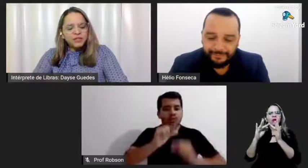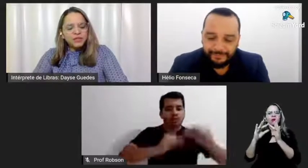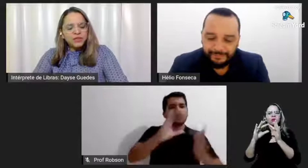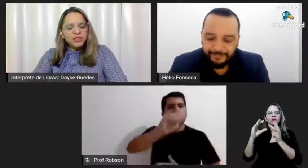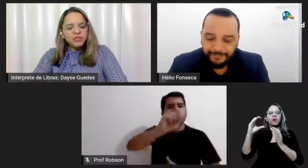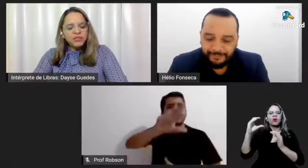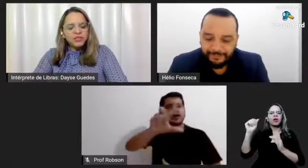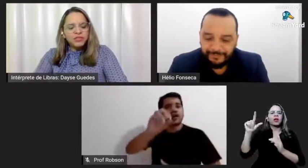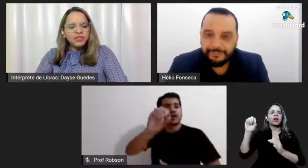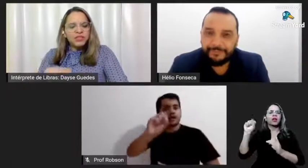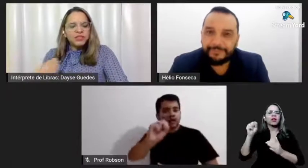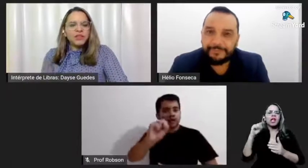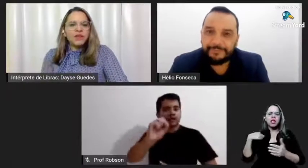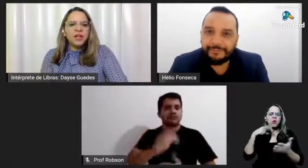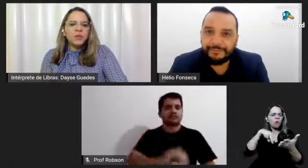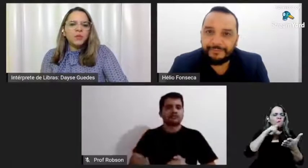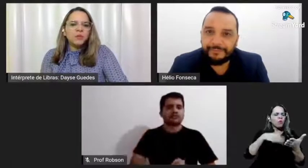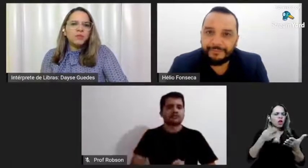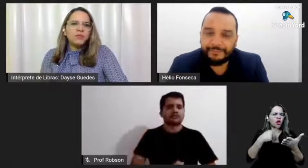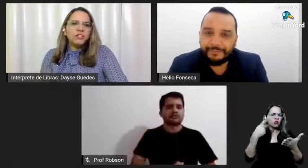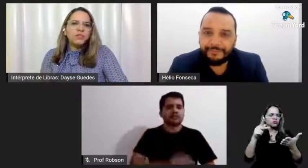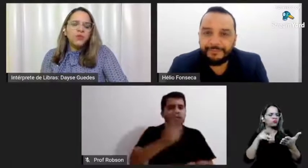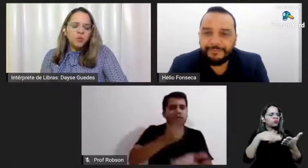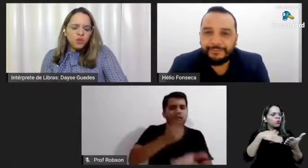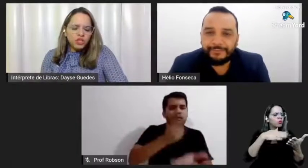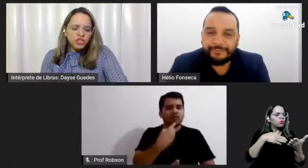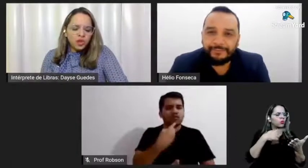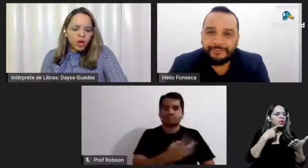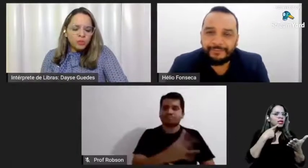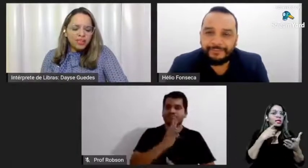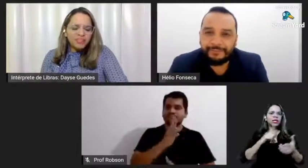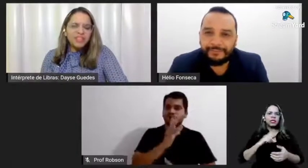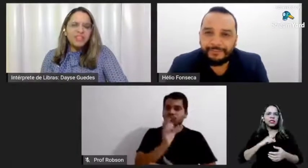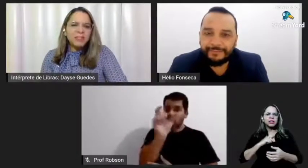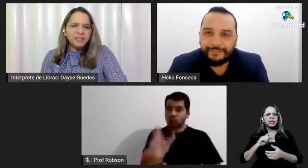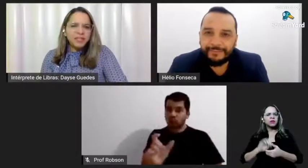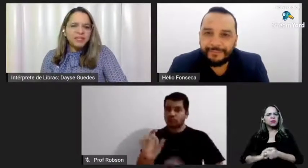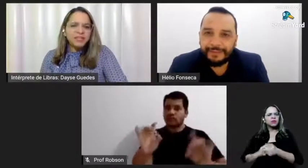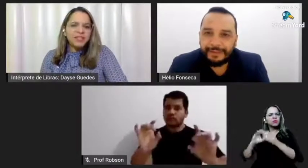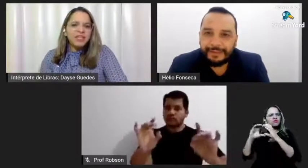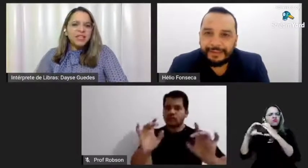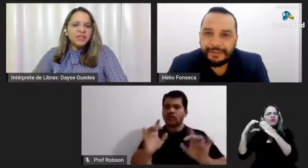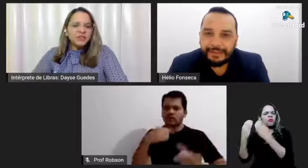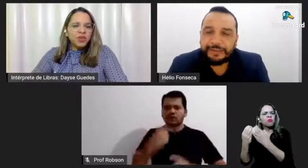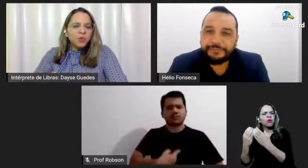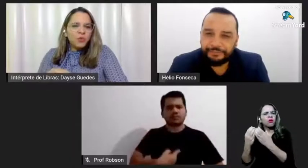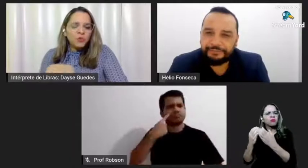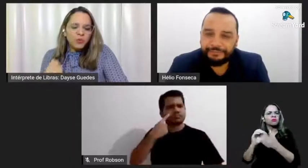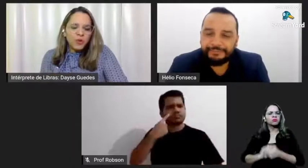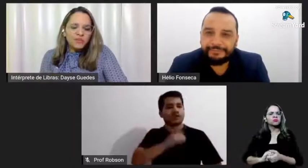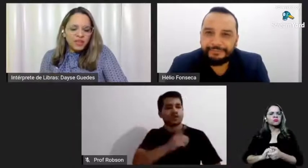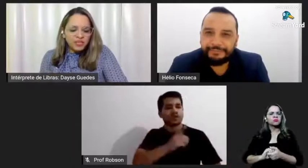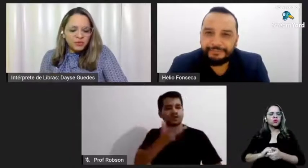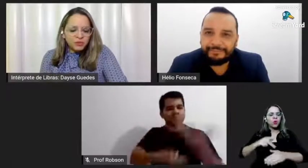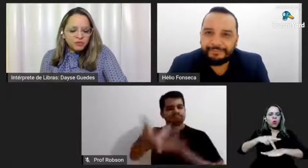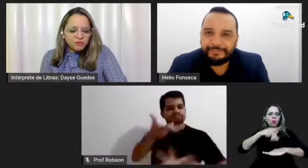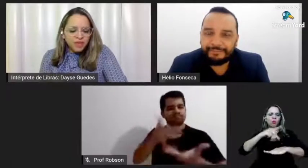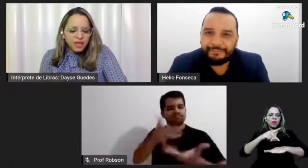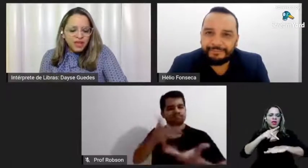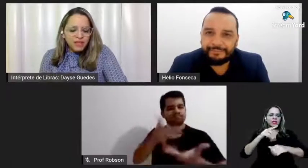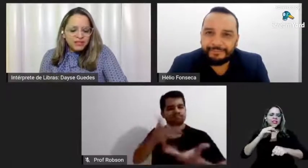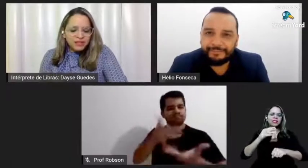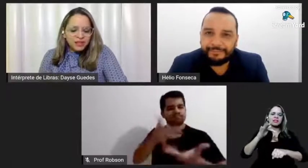li até no seu livro que vocês tiveram, acho que foi um workshop lá nas Filipinas, que foi um